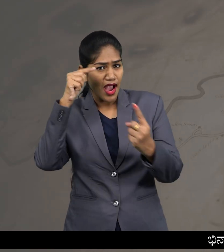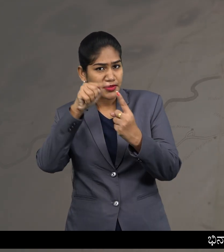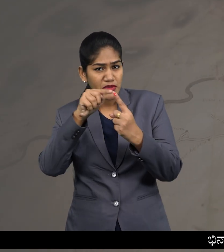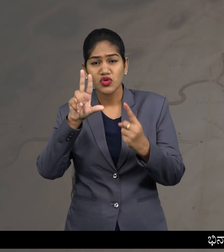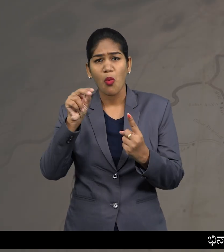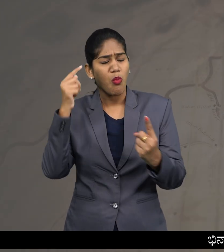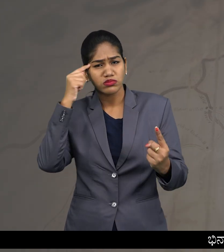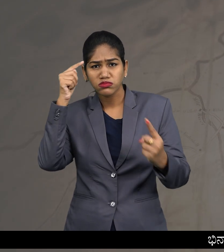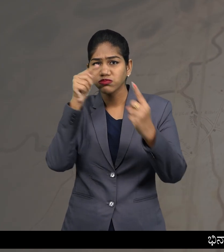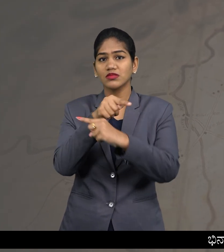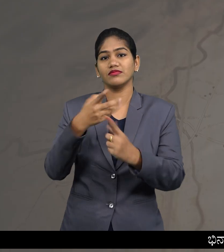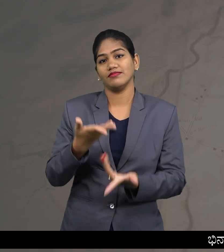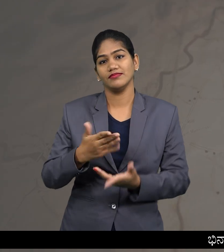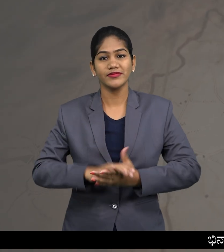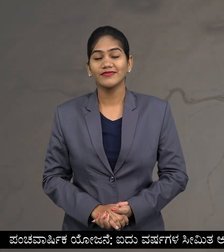ಭಿನ್ನಾಭಿಪ್ರಾಯ.